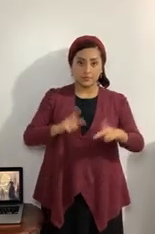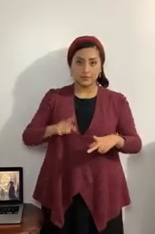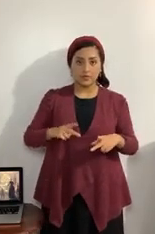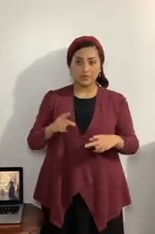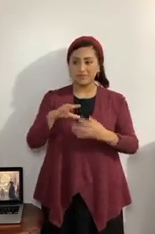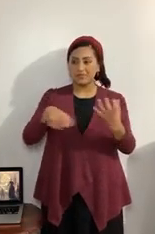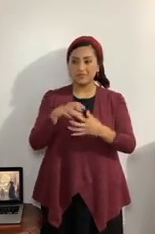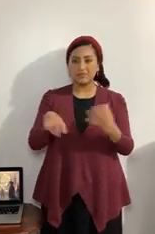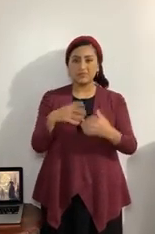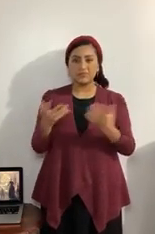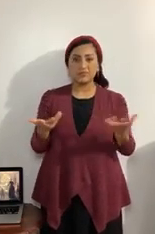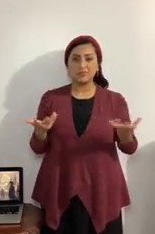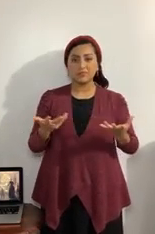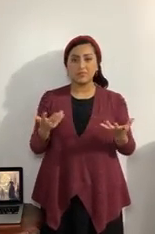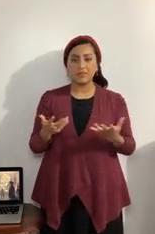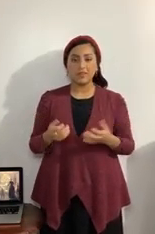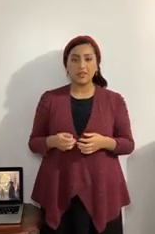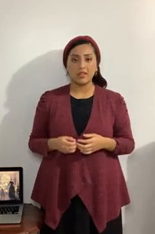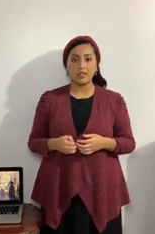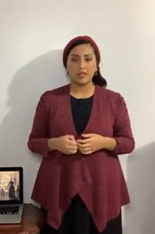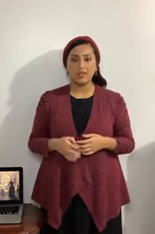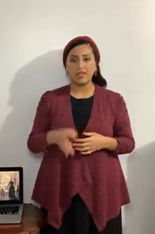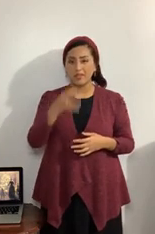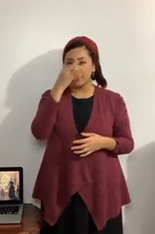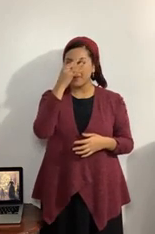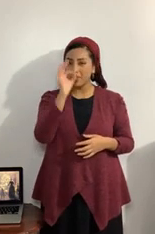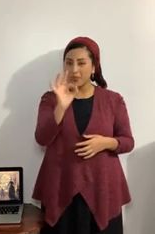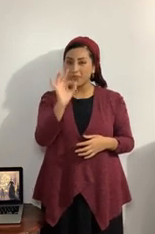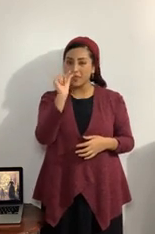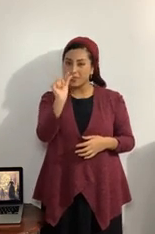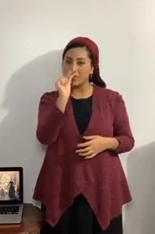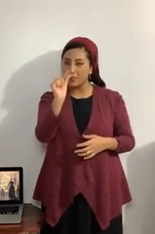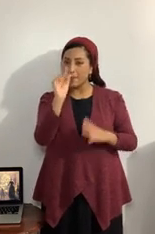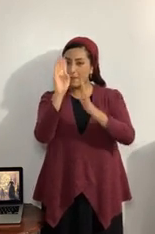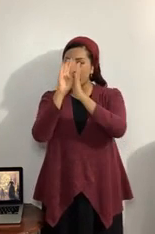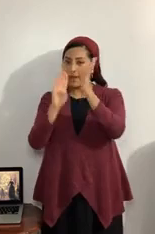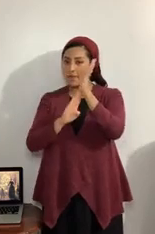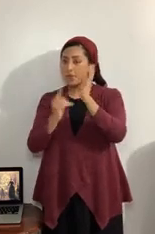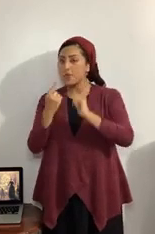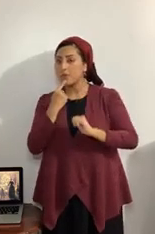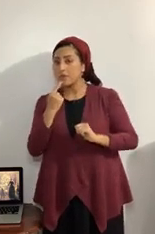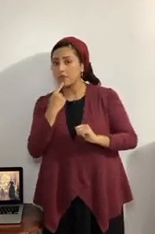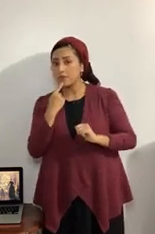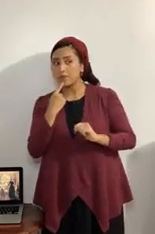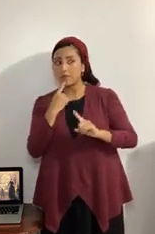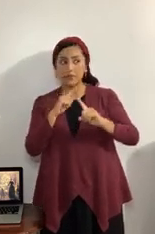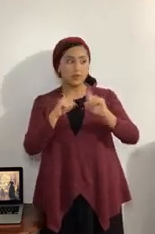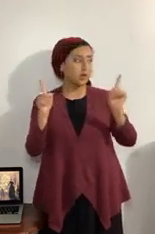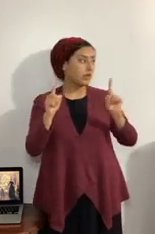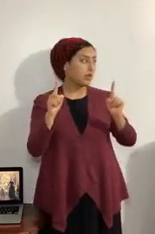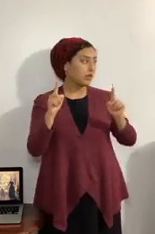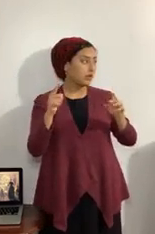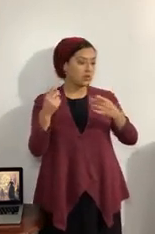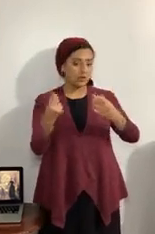mezcla? Pues muy poquitito de lo que dice la Biblia, la Tanaj, pero practica fiestas